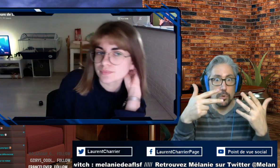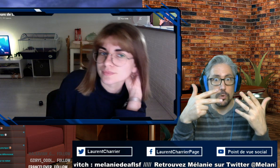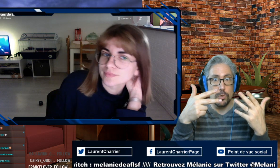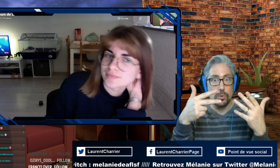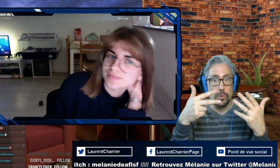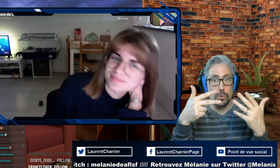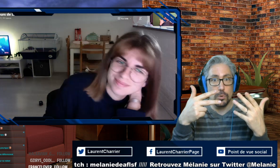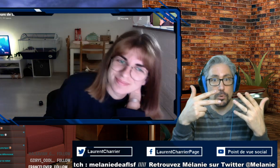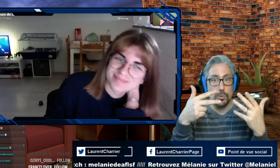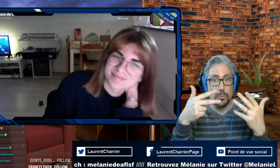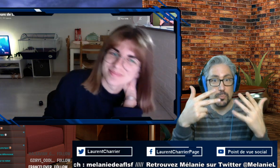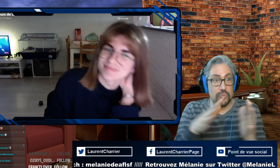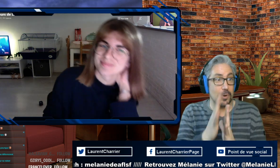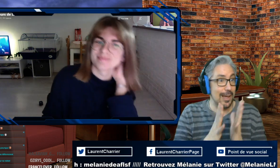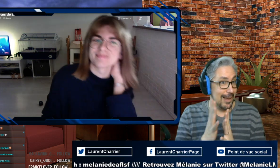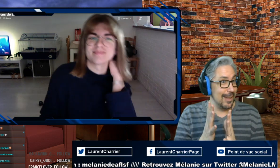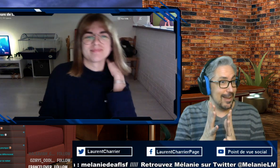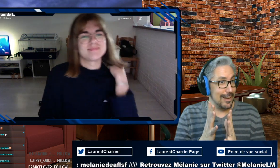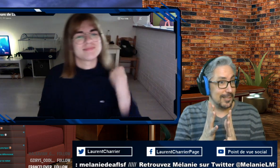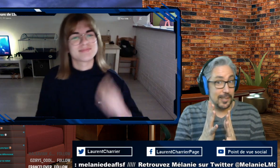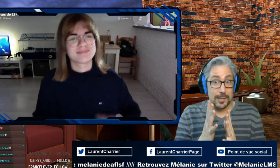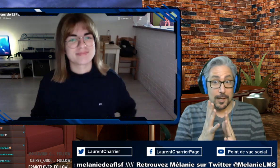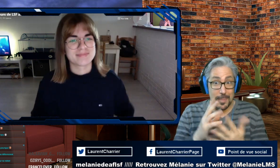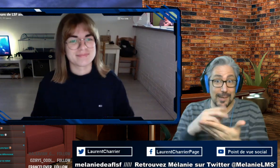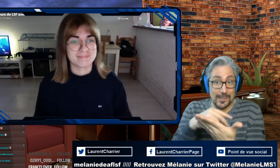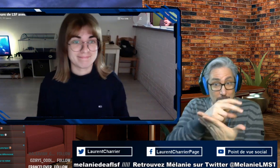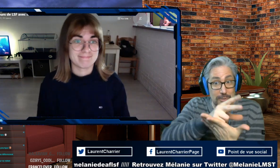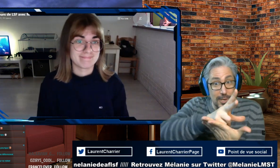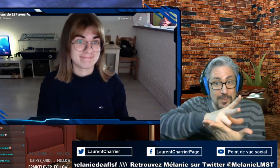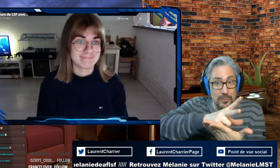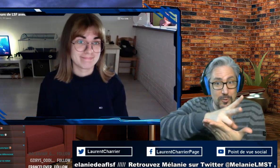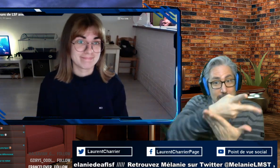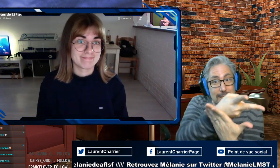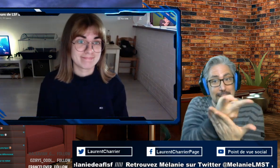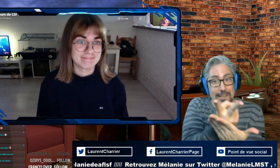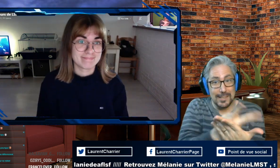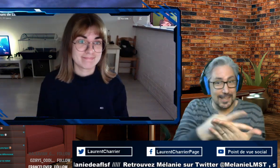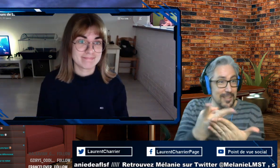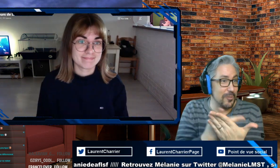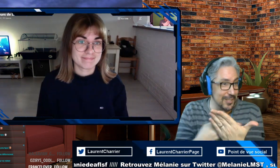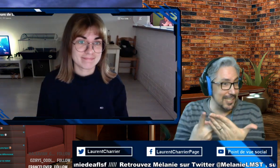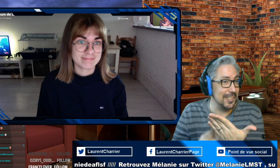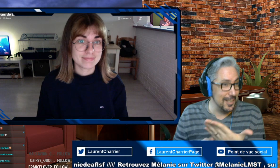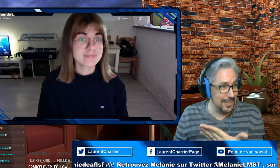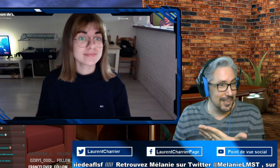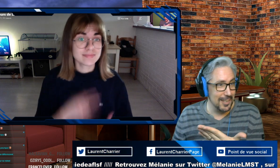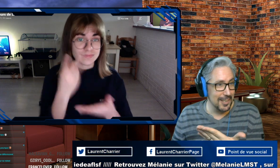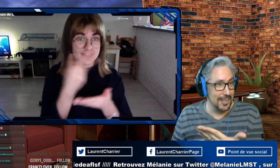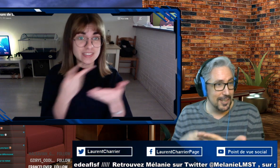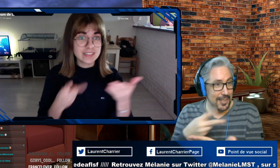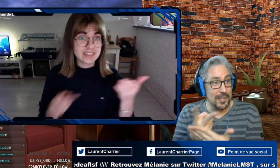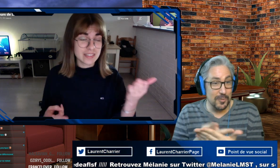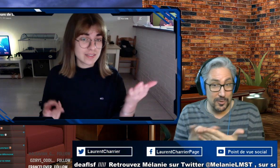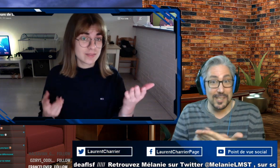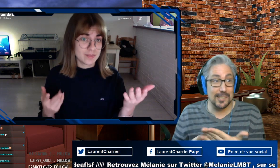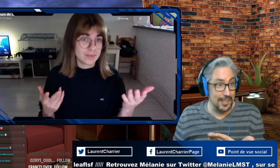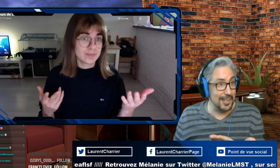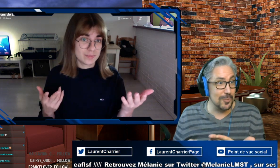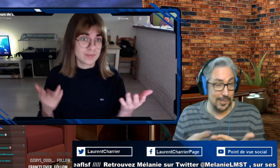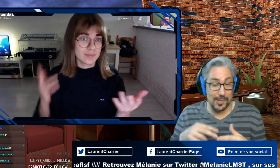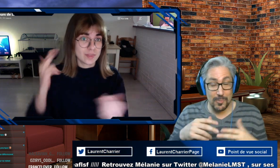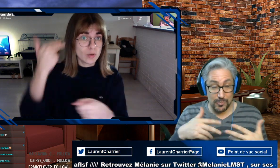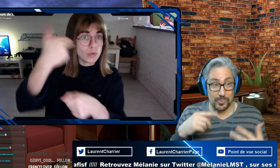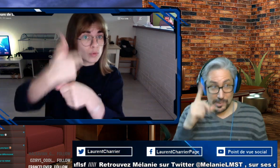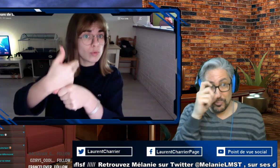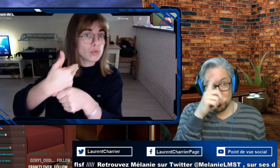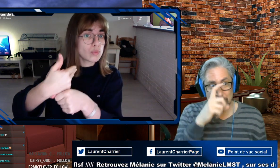Alors que pour le signe, bah, si on prend des notes, il faut dessiner. Il Dessiner. faut dessiner,